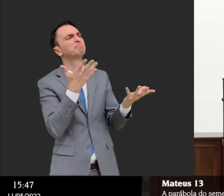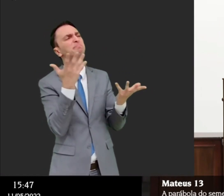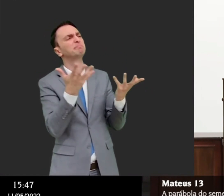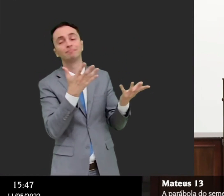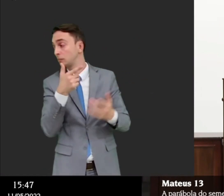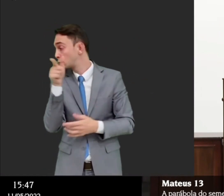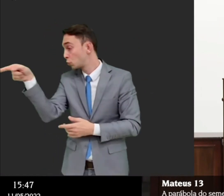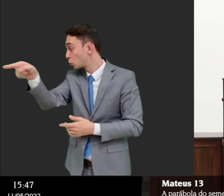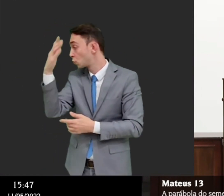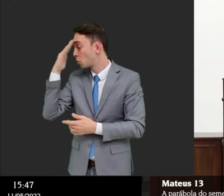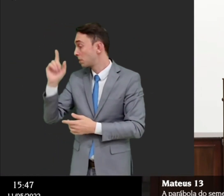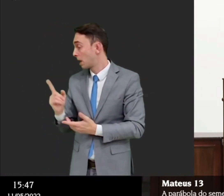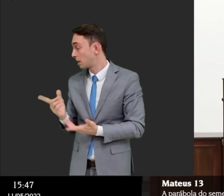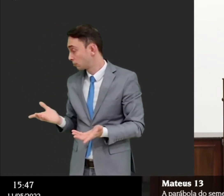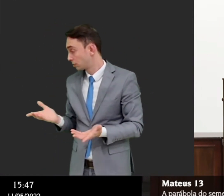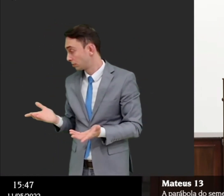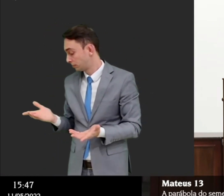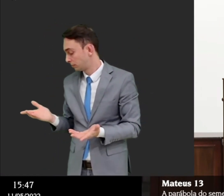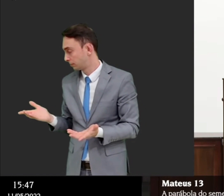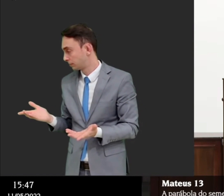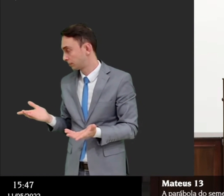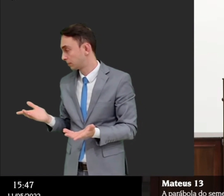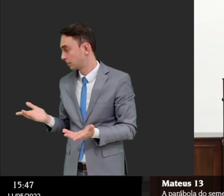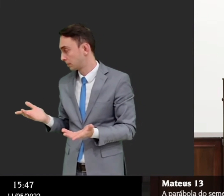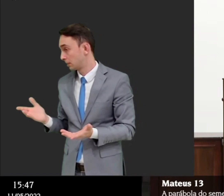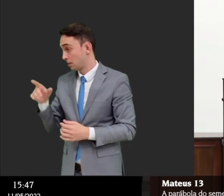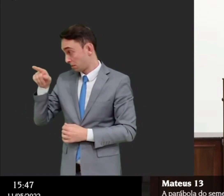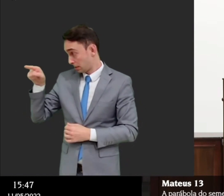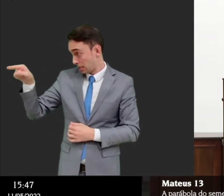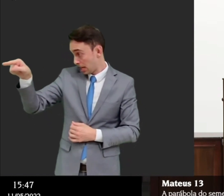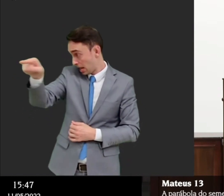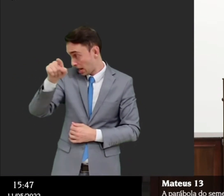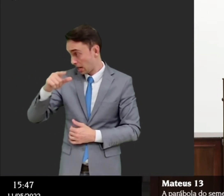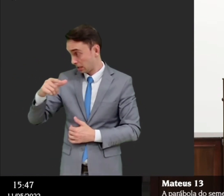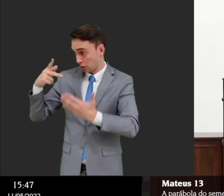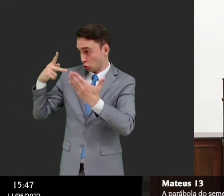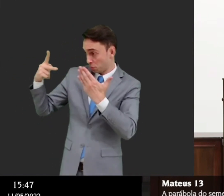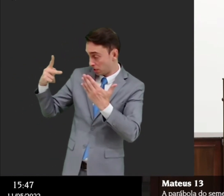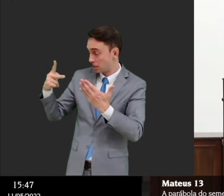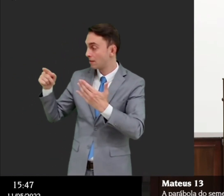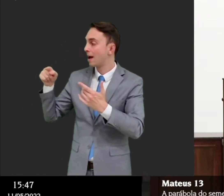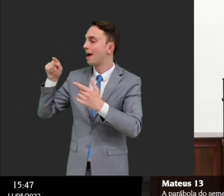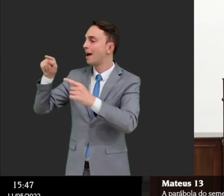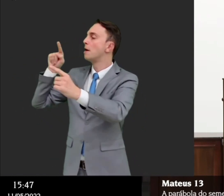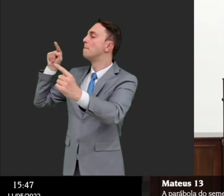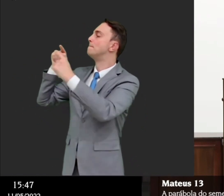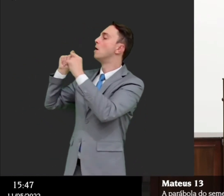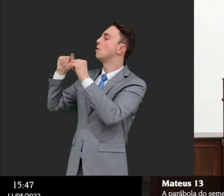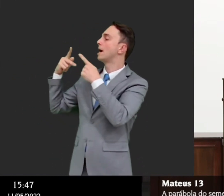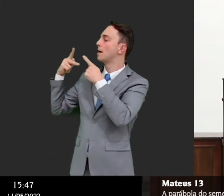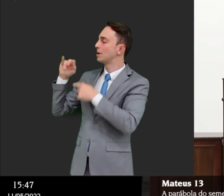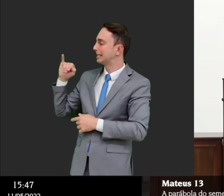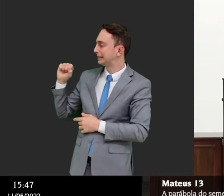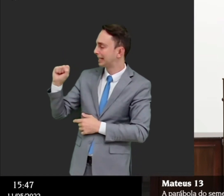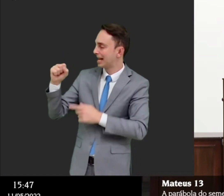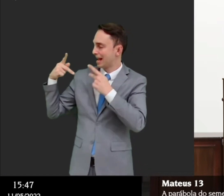e compreendam. Neles se cumpre a profecia de Isaías, que diz: ouvindo